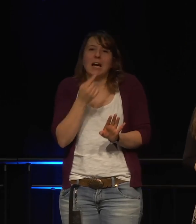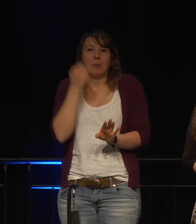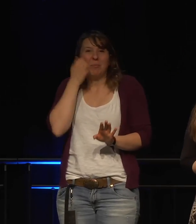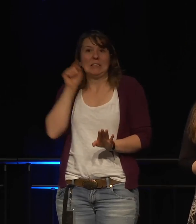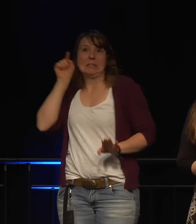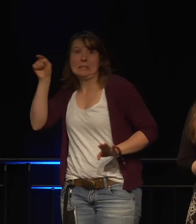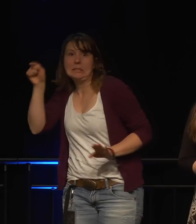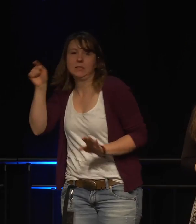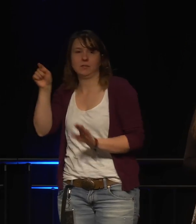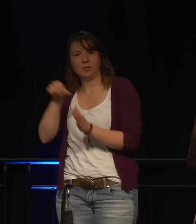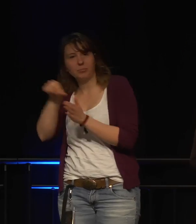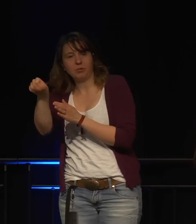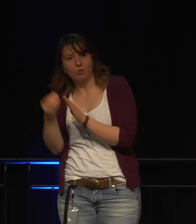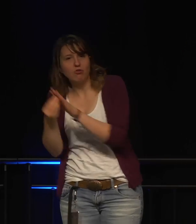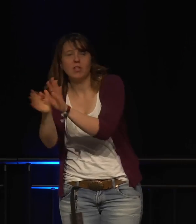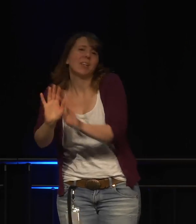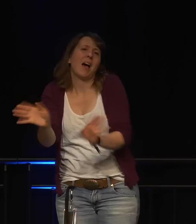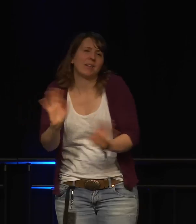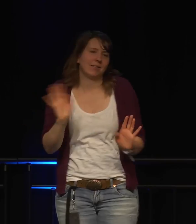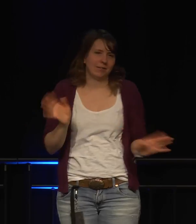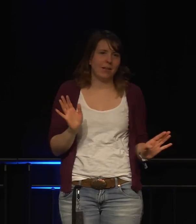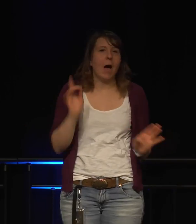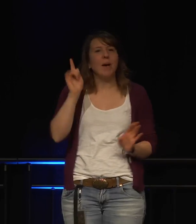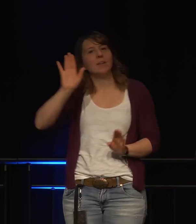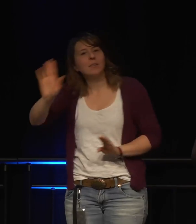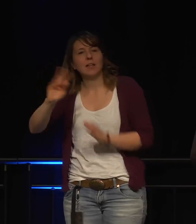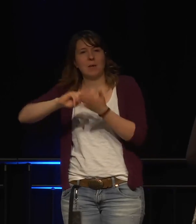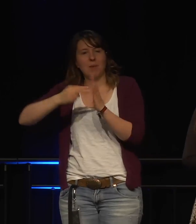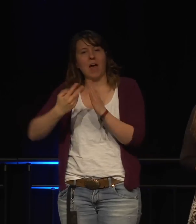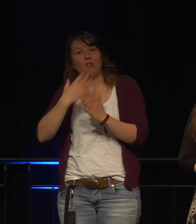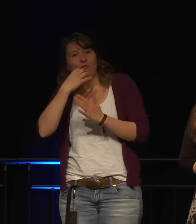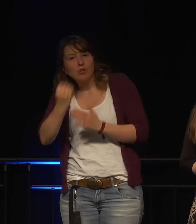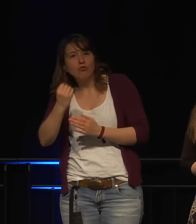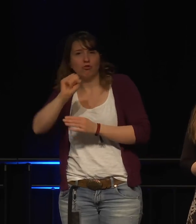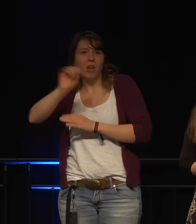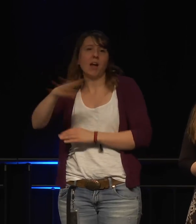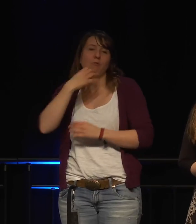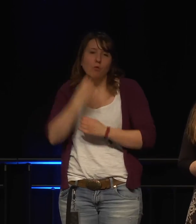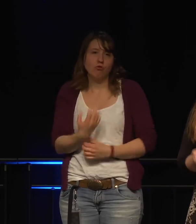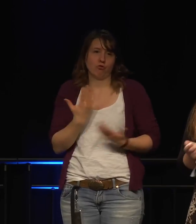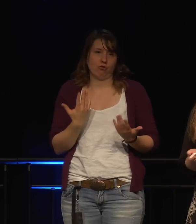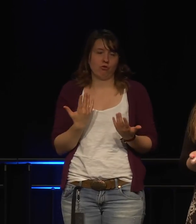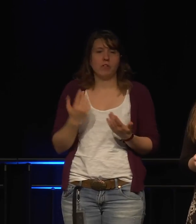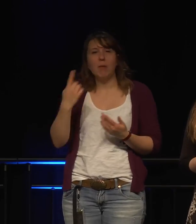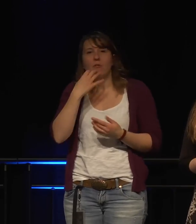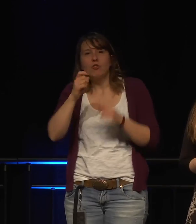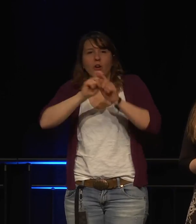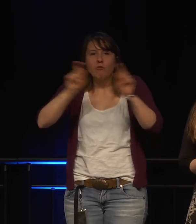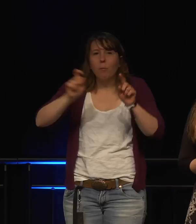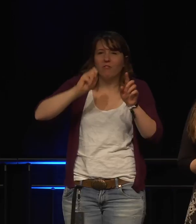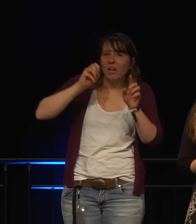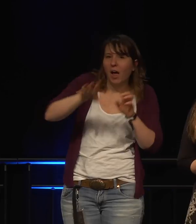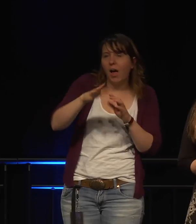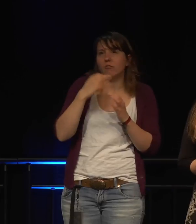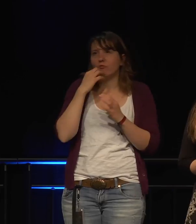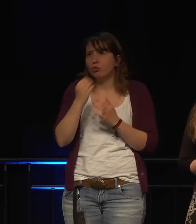Con dinero no digo que necesariamente tengáis que soportar esta organización específicamente, pero esto es